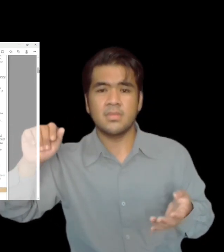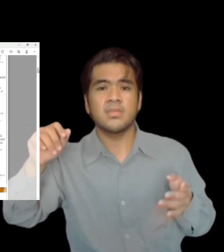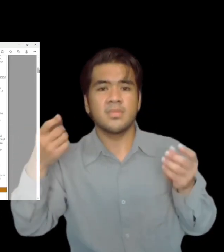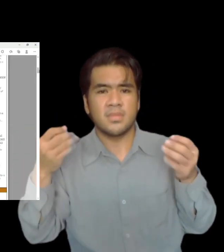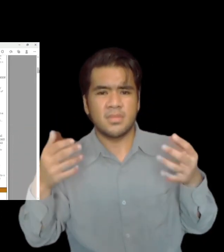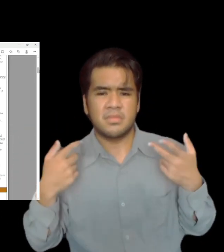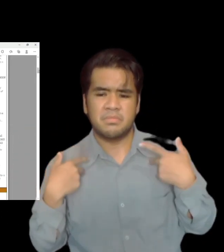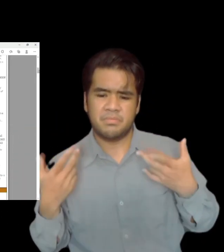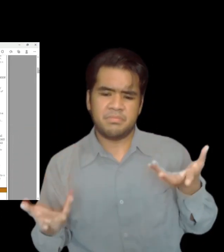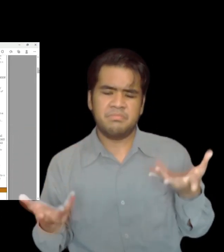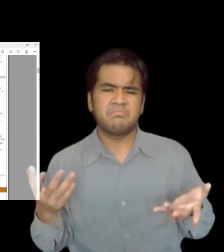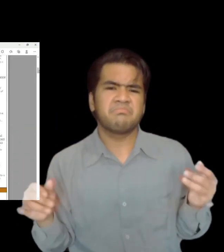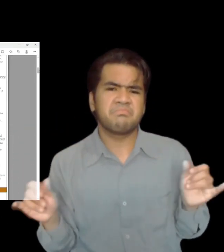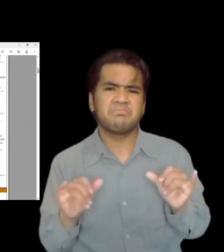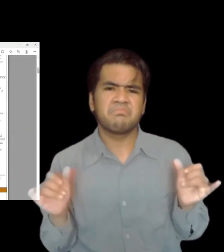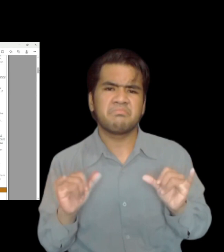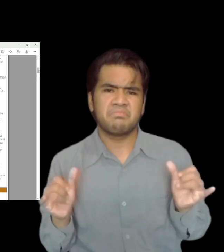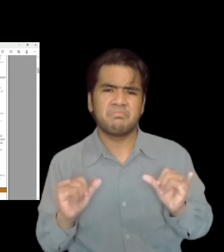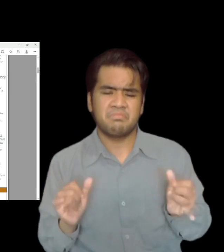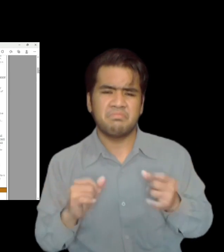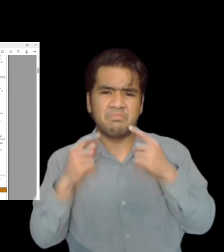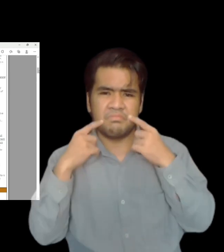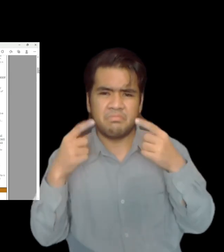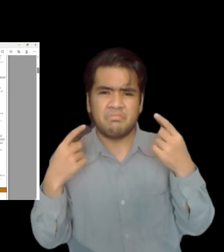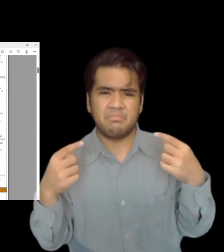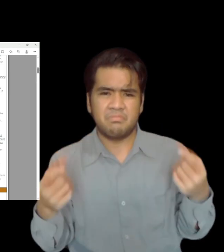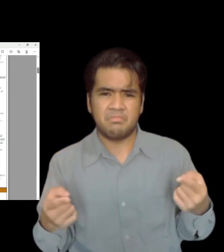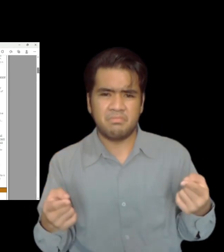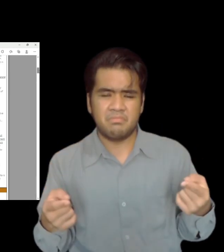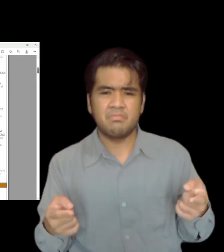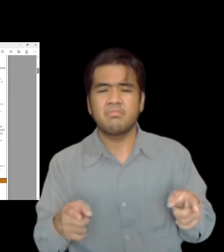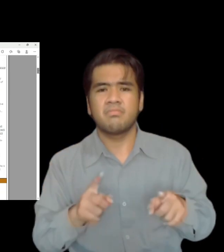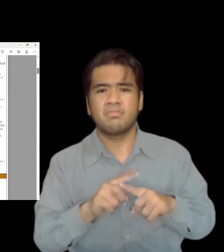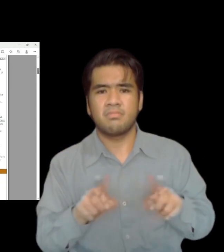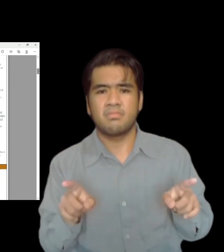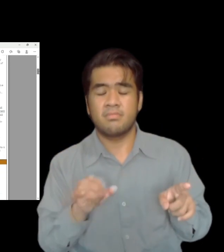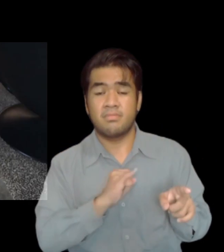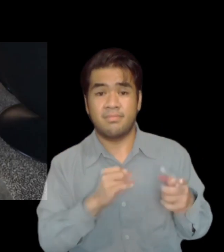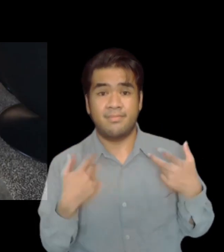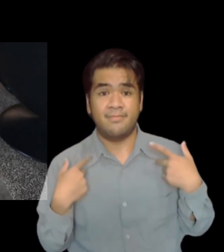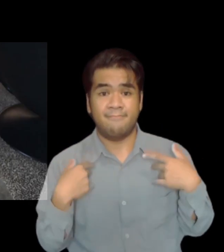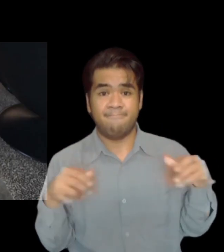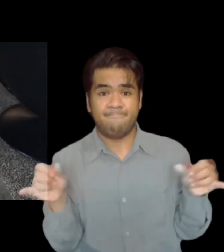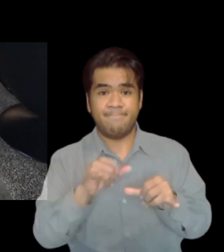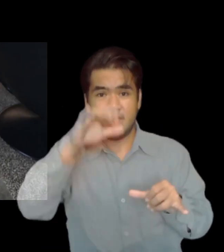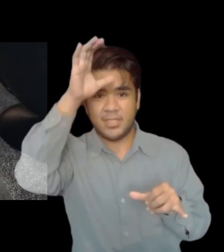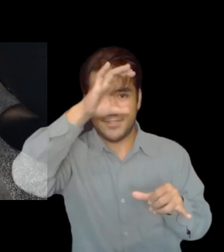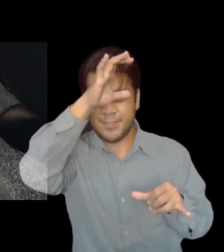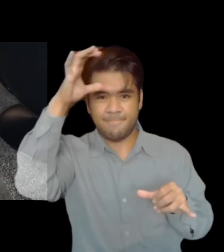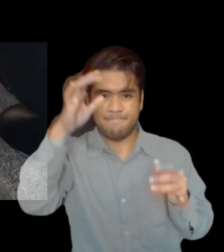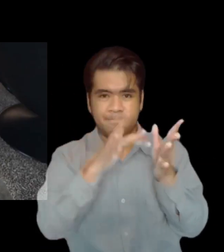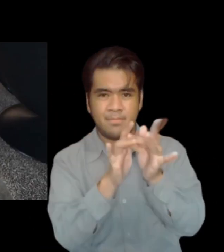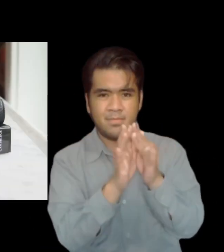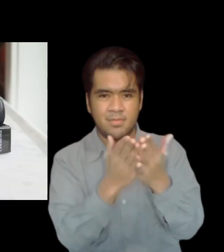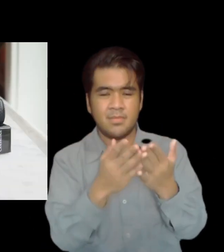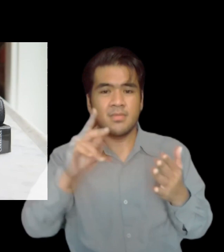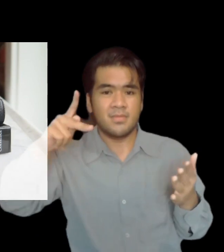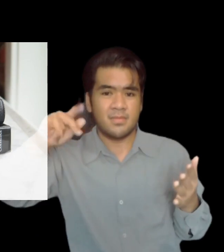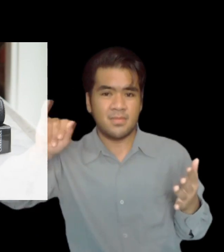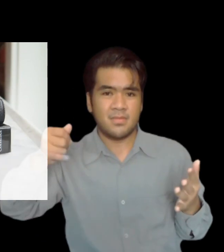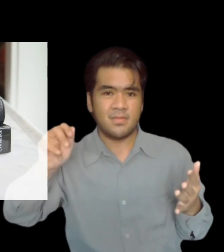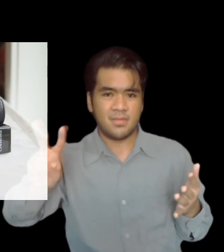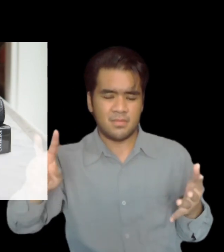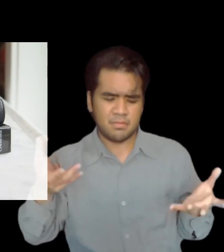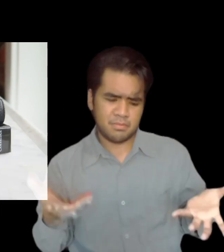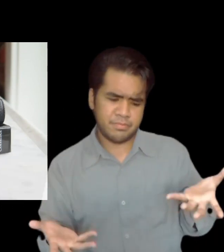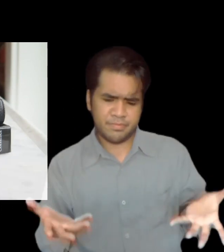may kaunting pagkakaiba sa mga salitang ginamit, ay parehas lamang ang mensahe ng bawat talata. Meron din po akong Catholic Bible at kinumpara